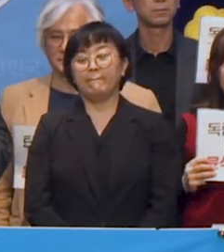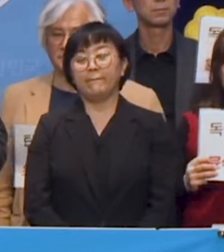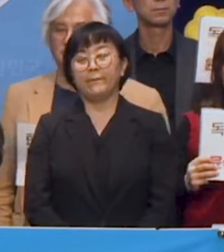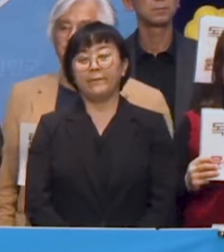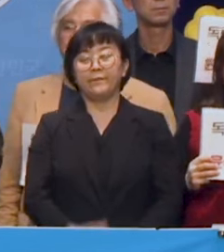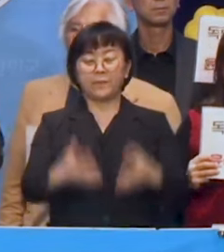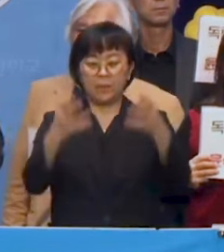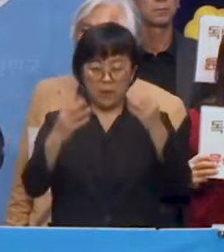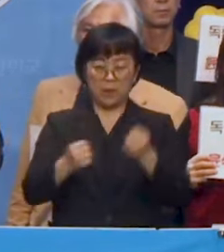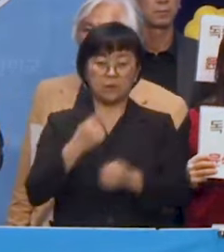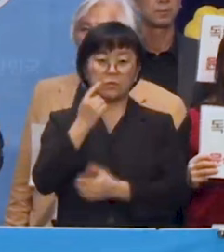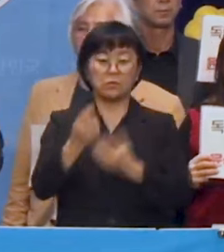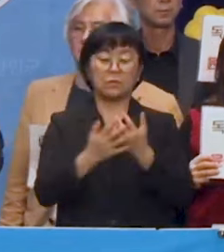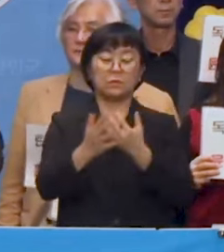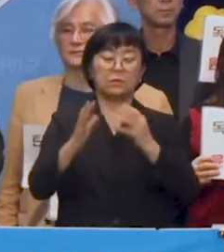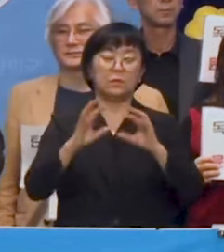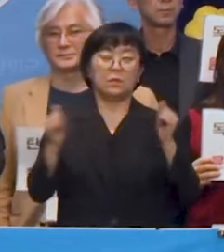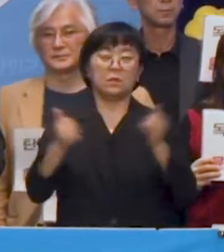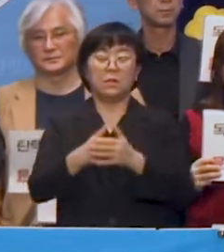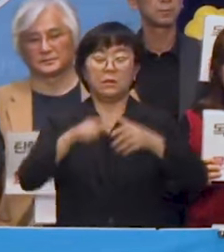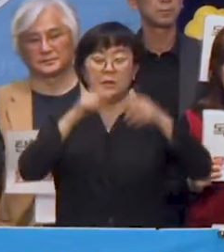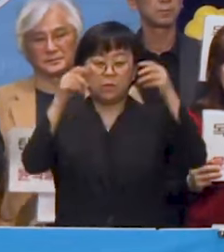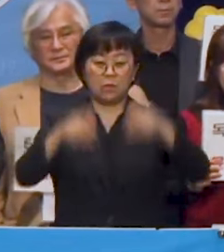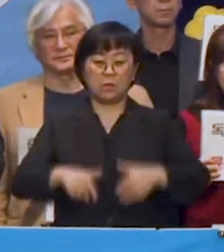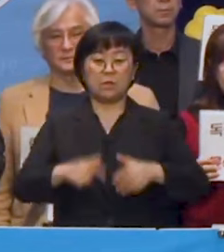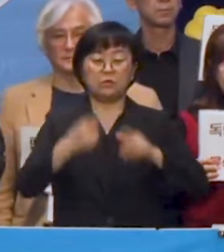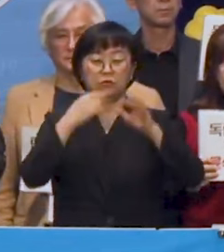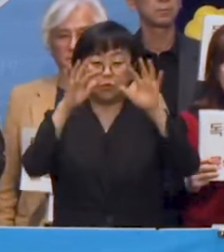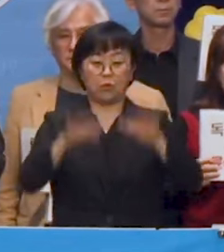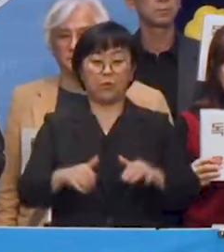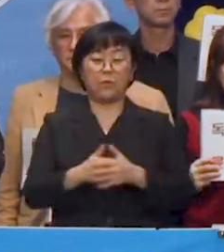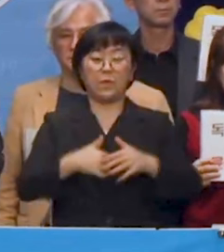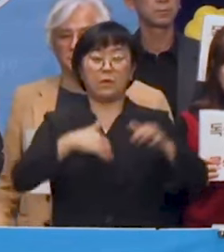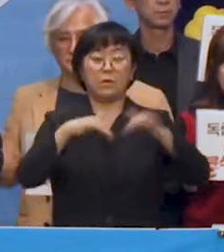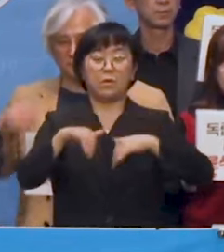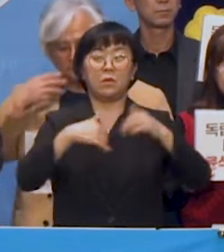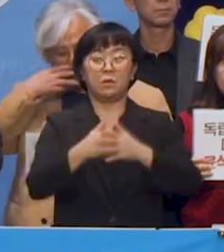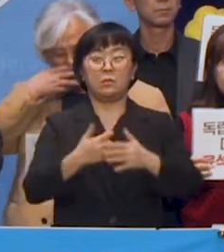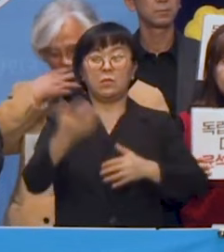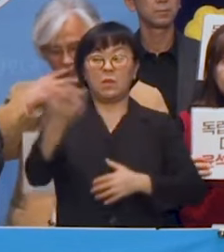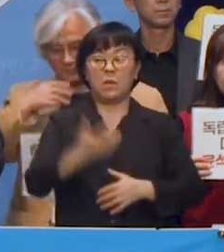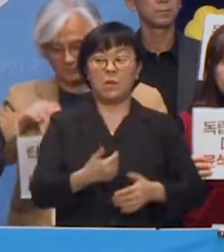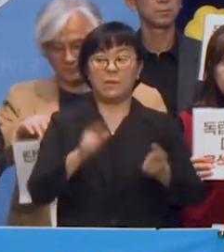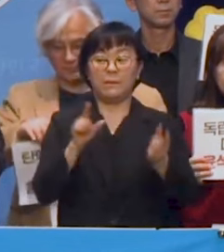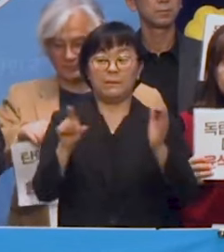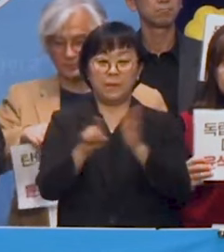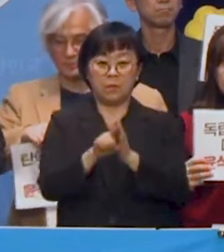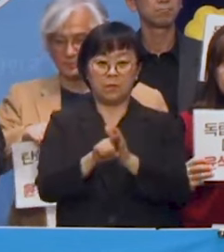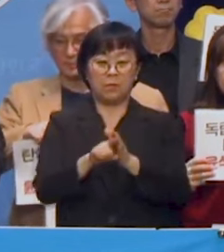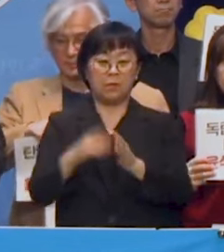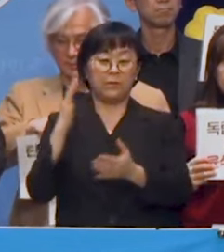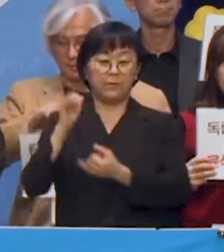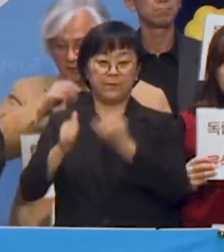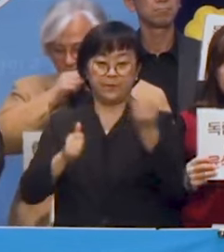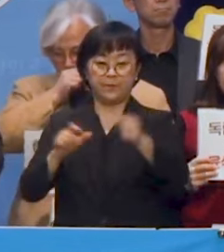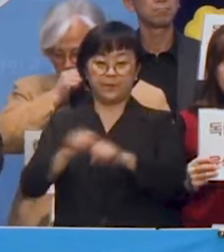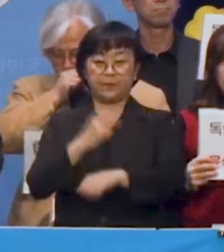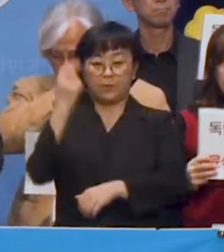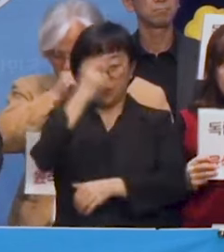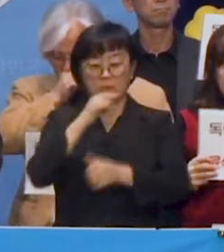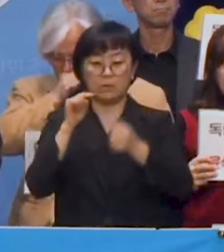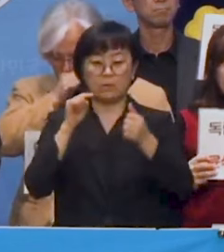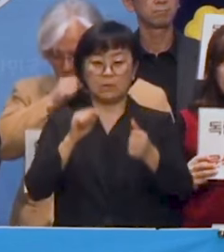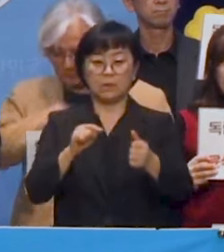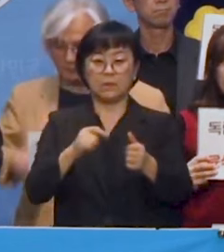이에 수없이 많은 촛불 국민들이 비가 오나 눈이 오나 거리로 나와 윤석열을 탄핵하고 김건희를 특검하라고 외치고